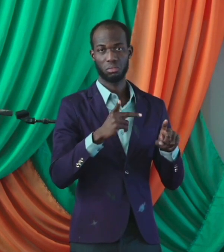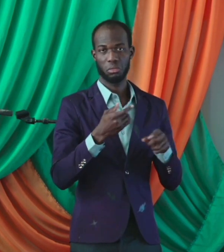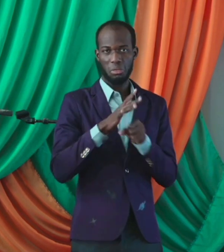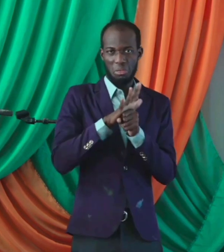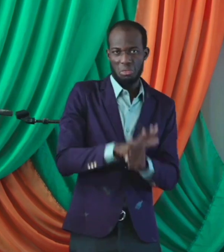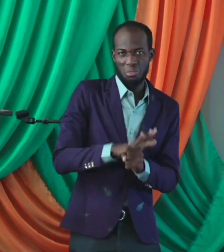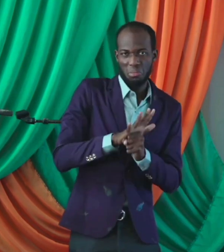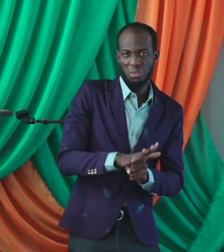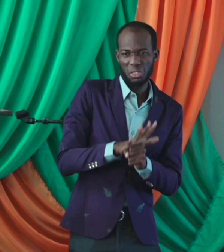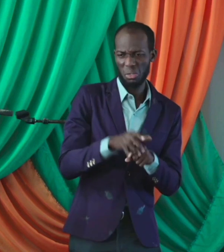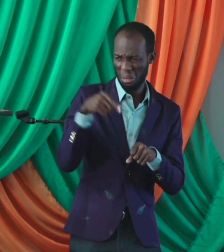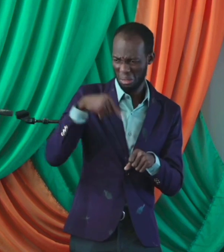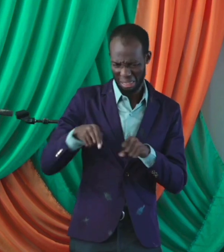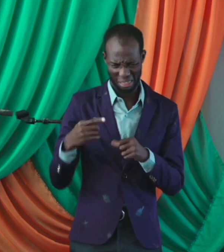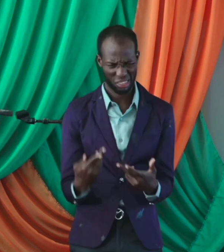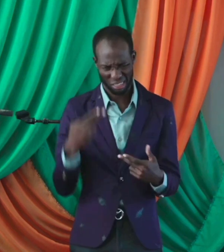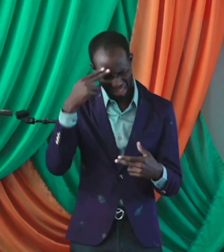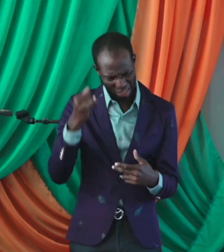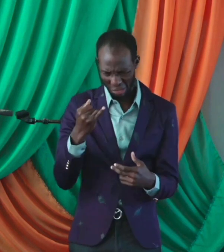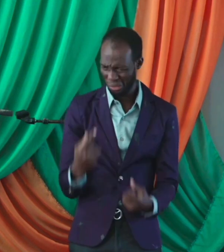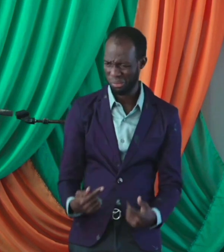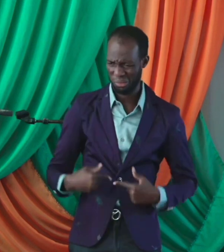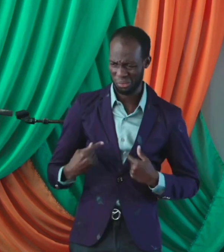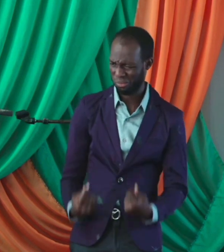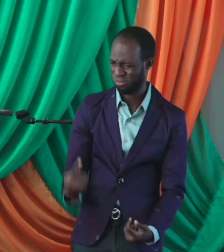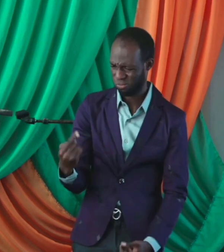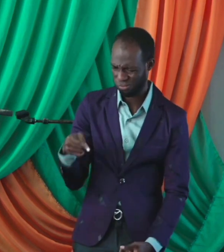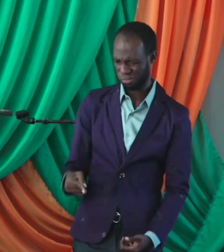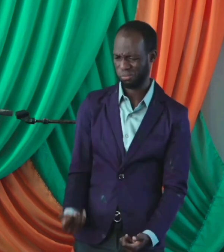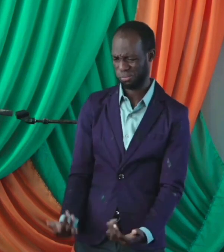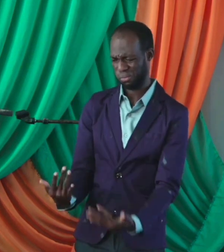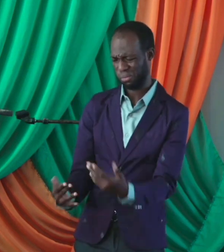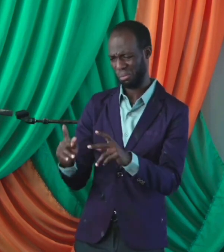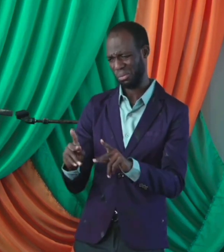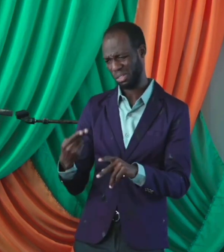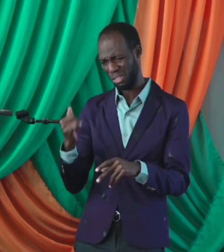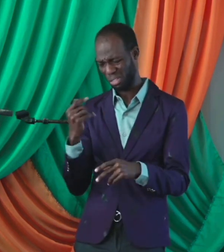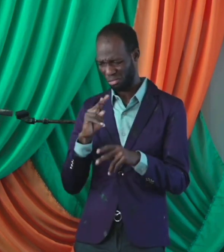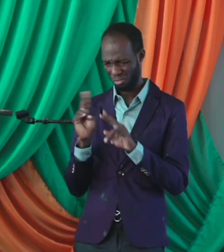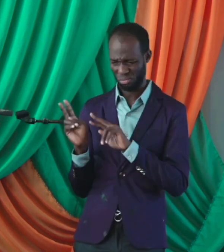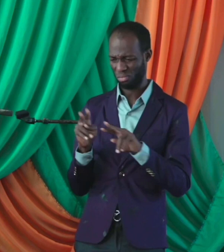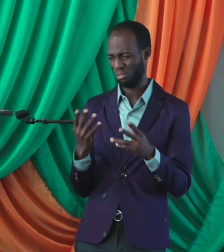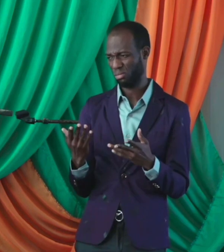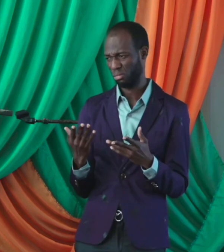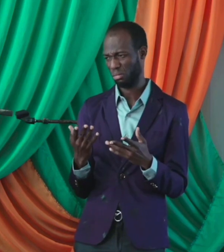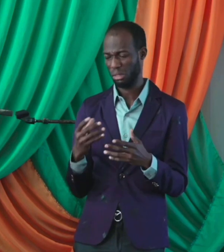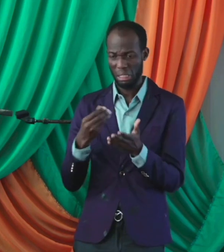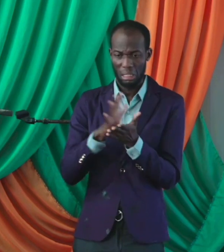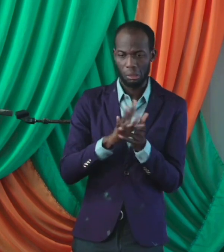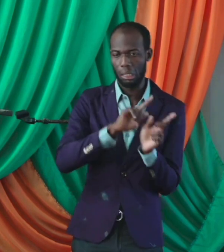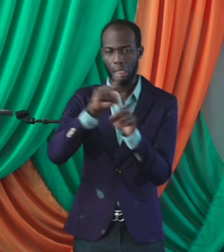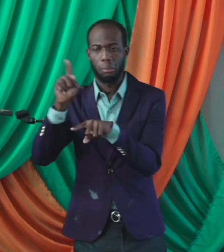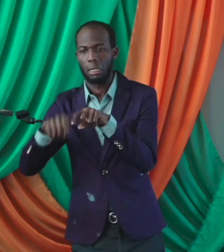imposé une chose à vivre en fait. Qui fait que la majorité haïtienne, majorité haïtienne, je dis, pas à